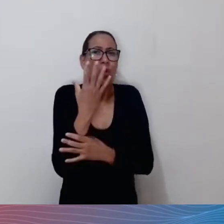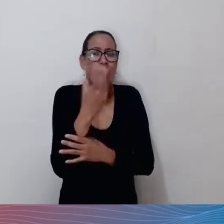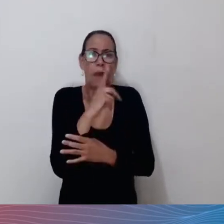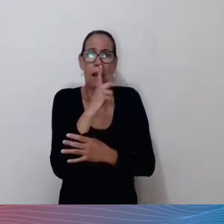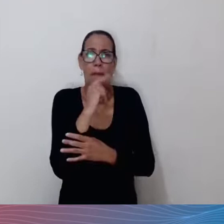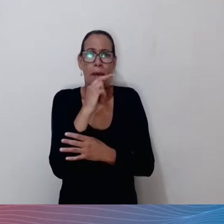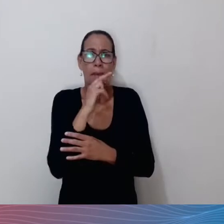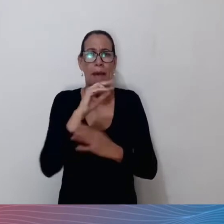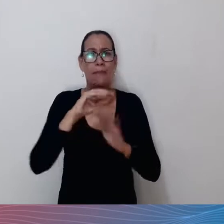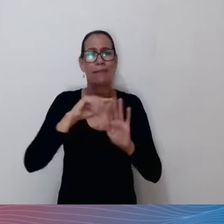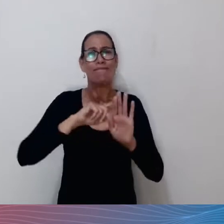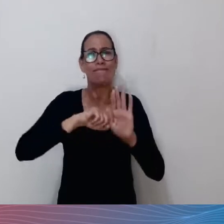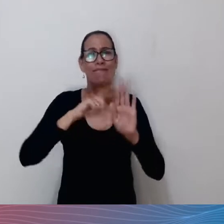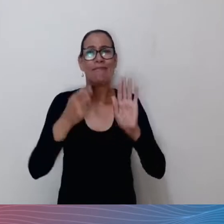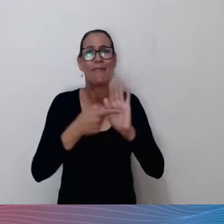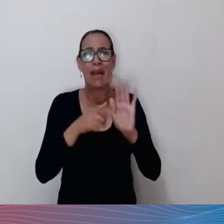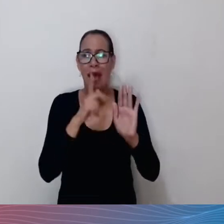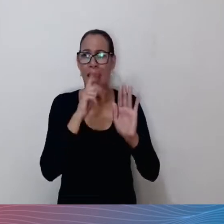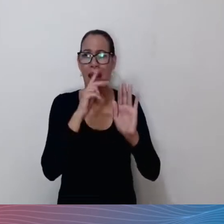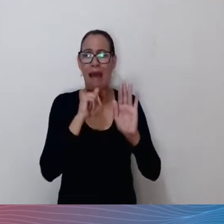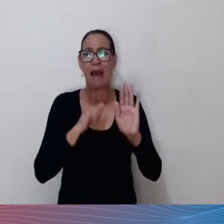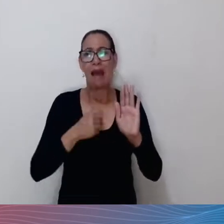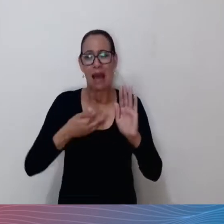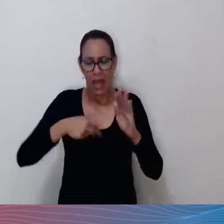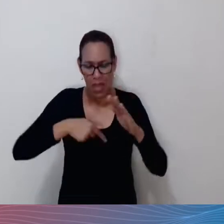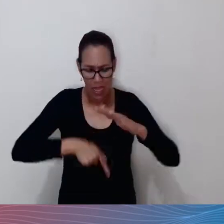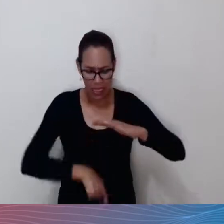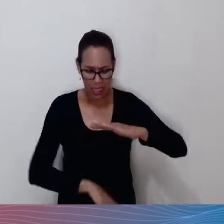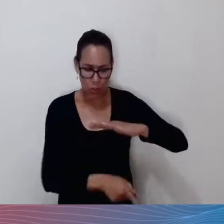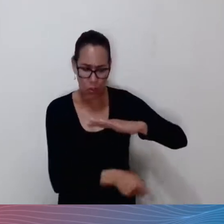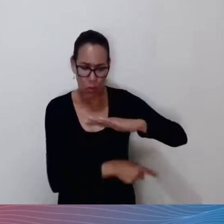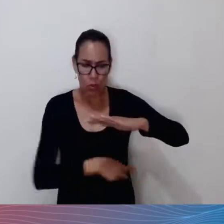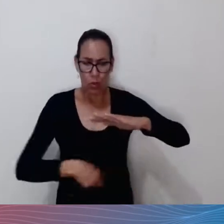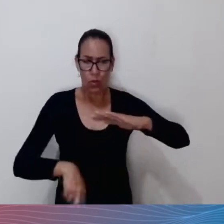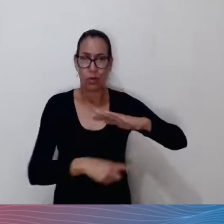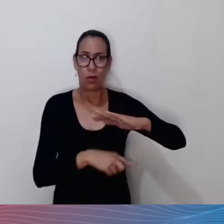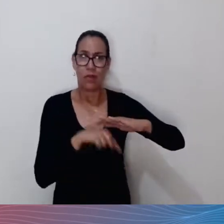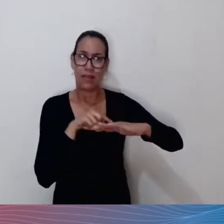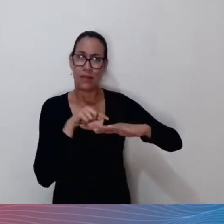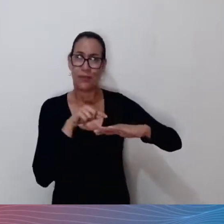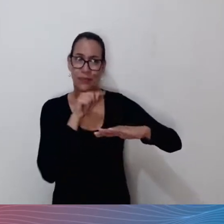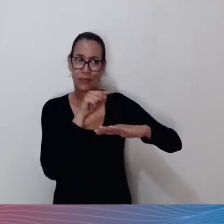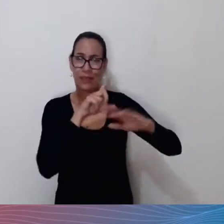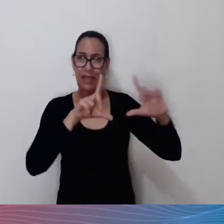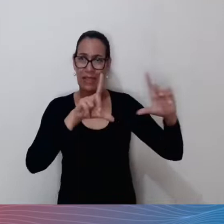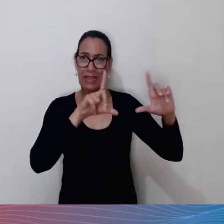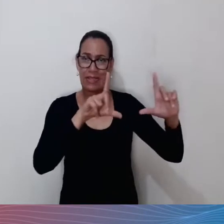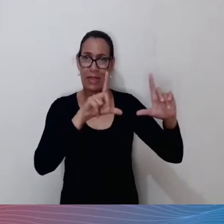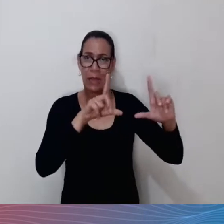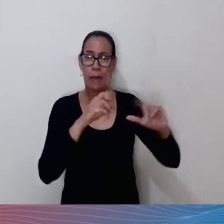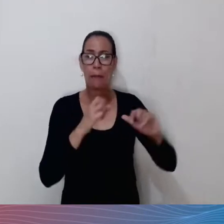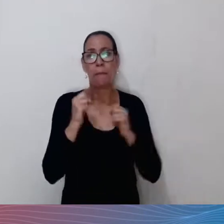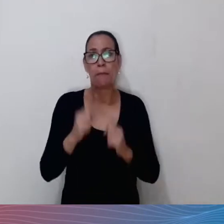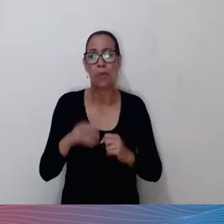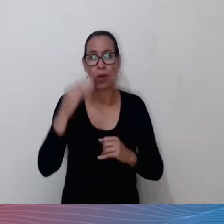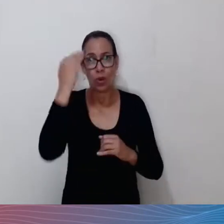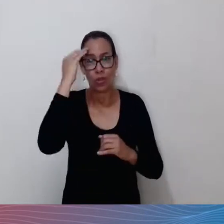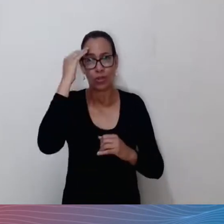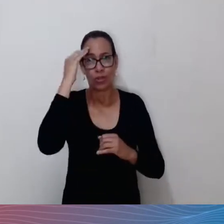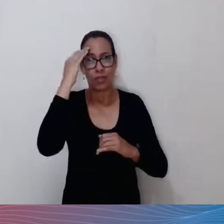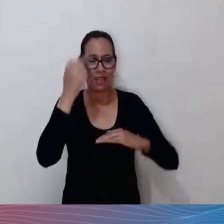verdade, essa figura você pode entender invertida, né? O manancial profundo não está debaixo da terra, está no